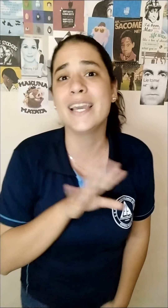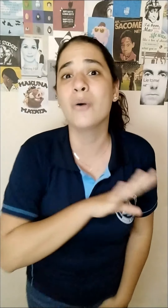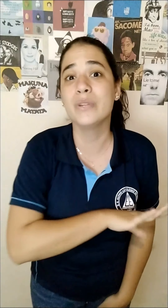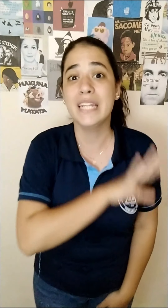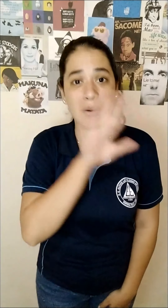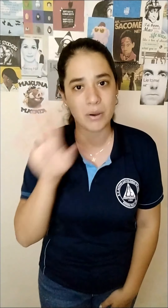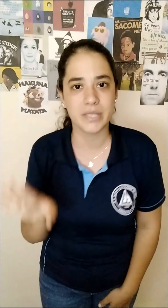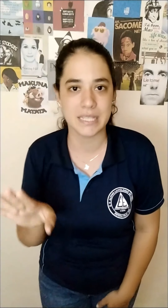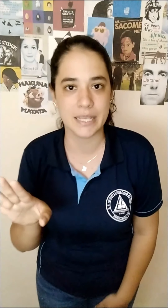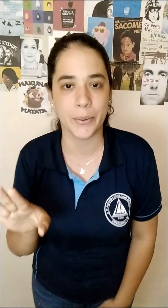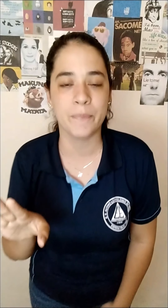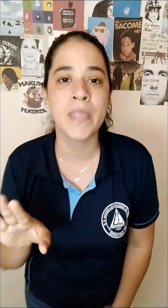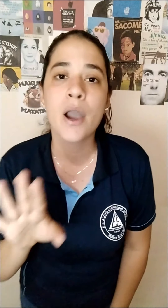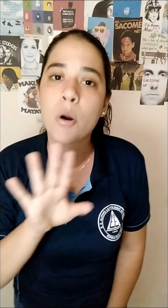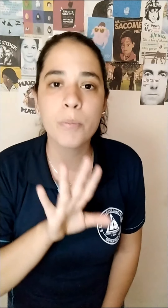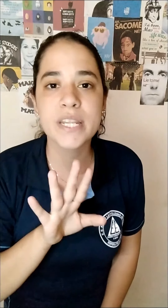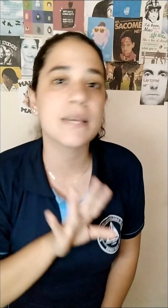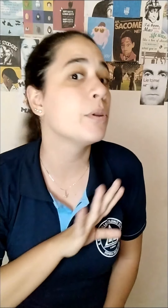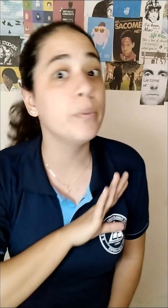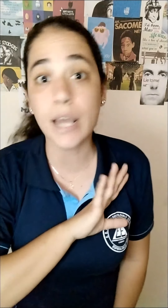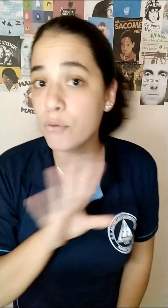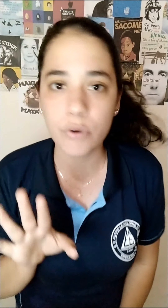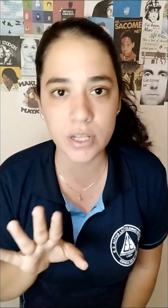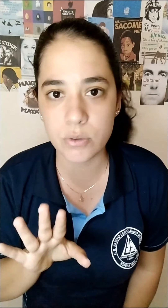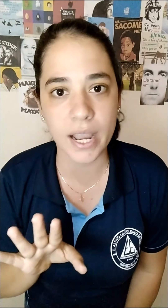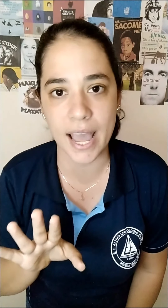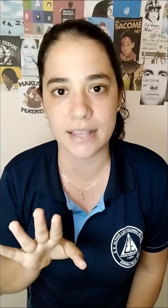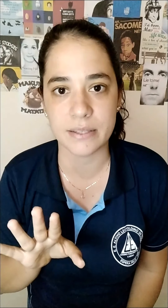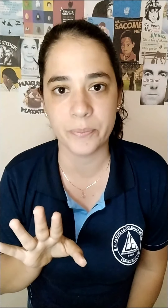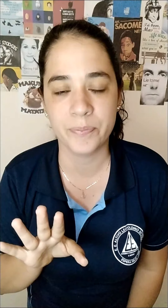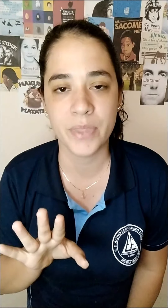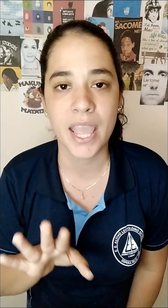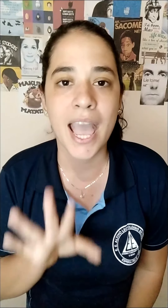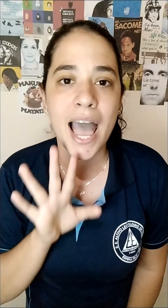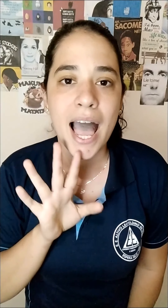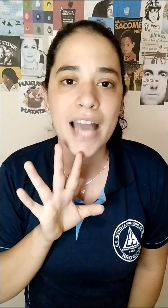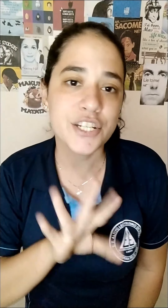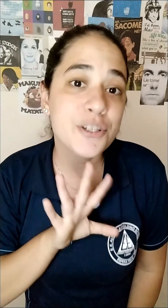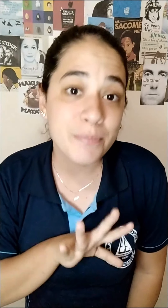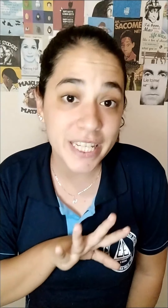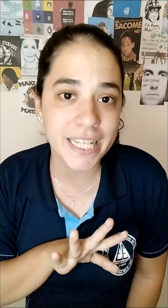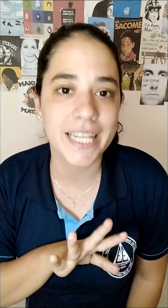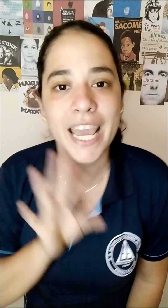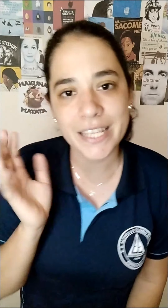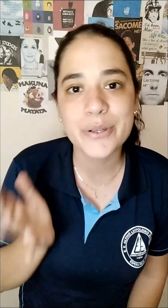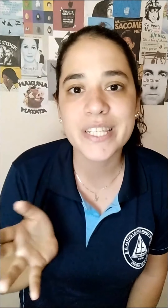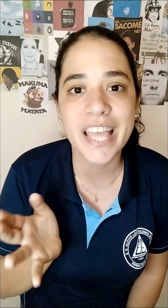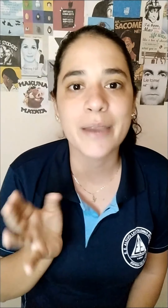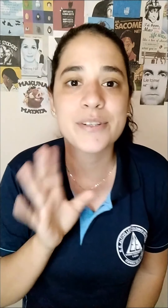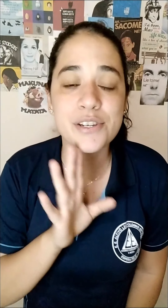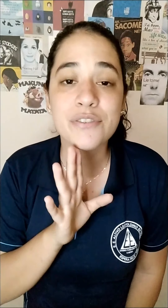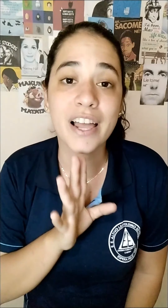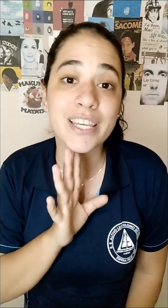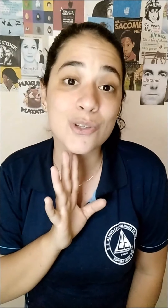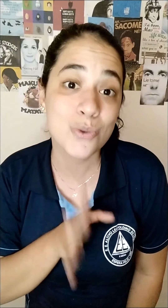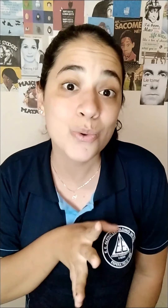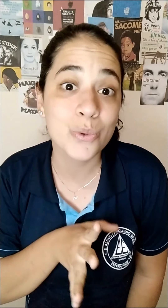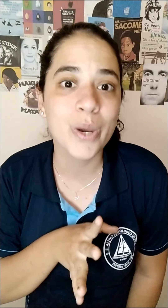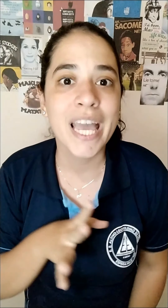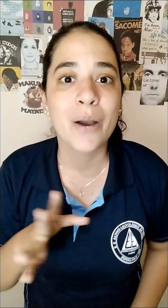algo não aconteceu, como por exemplo, não vou na sua casa, a gente brinca, né, entre os intérpretes, a gente fala que surdo, quando